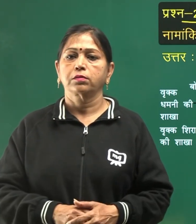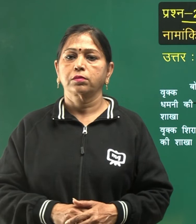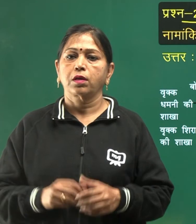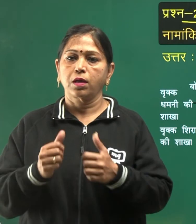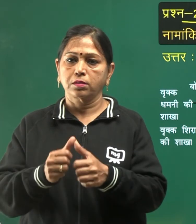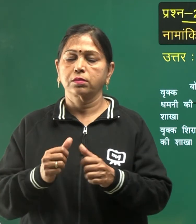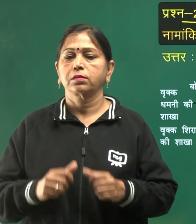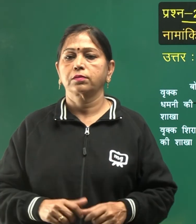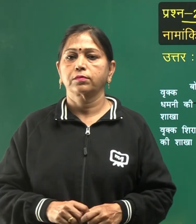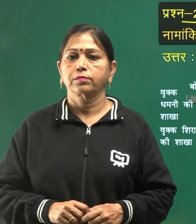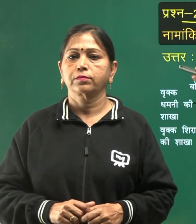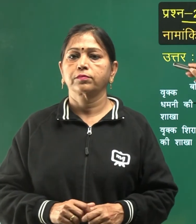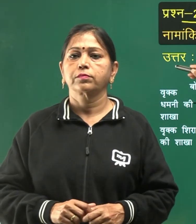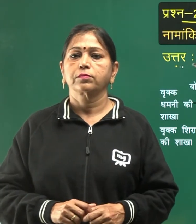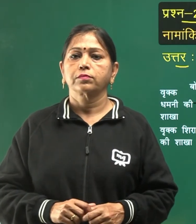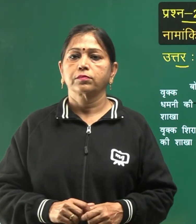उत्तर,